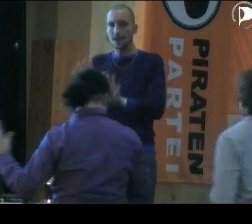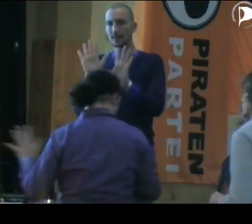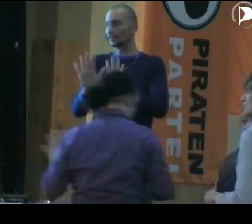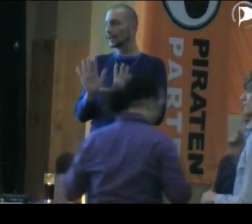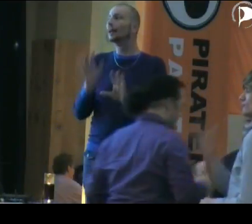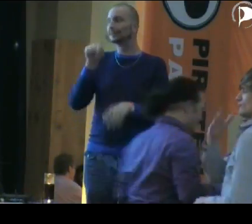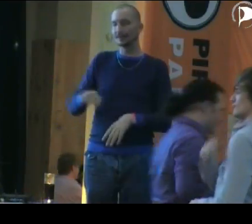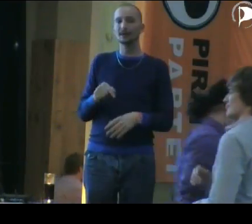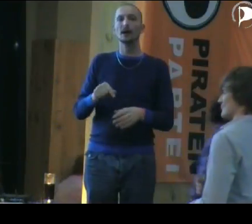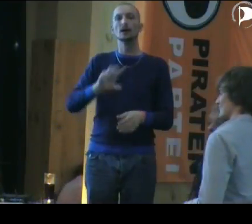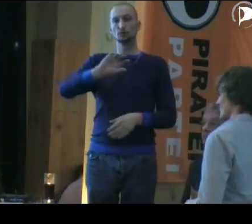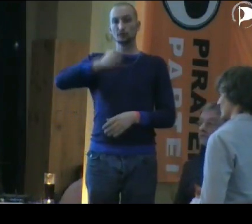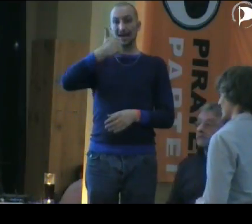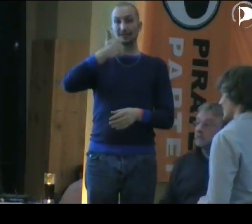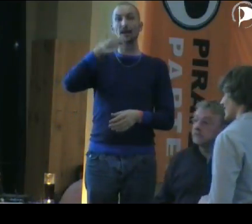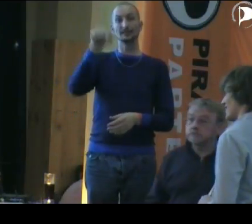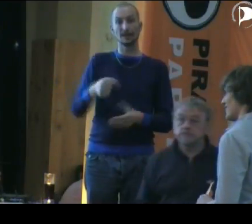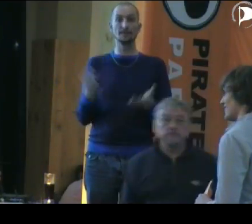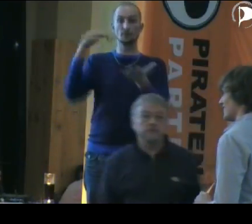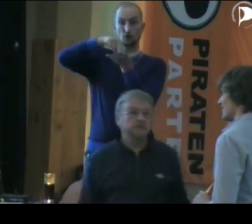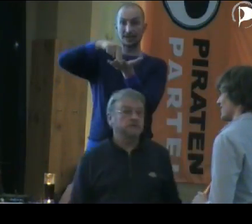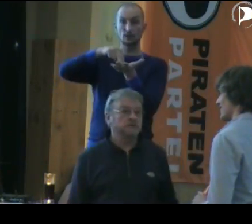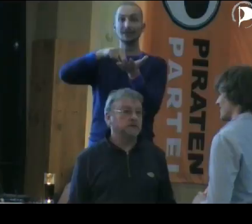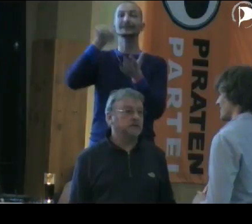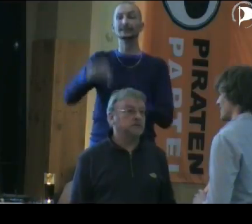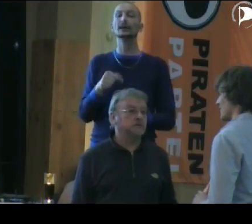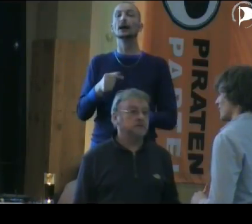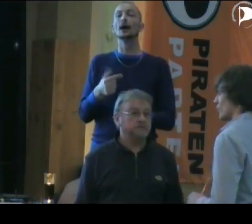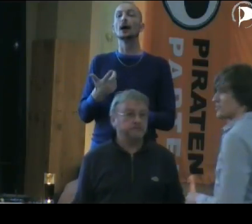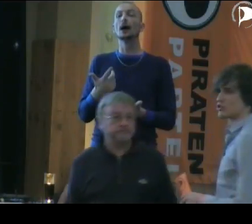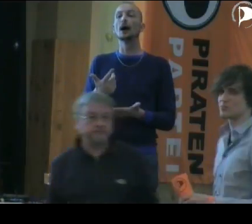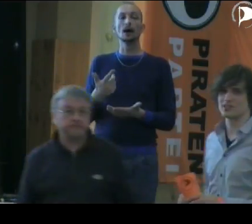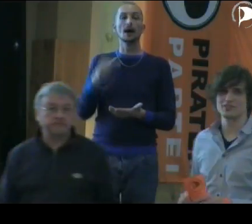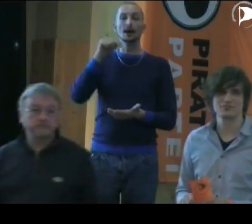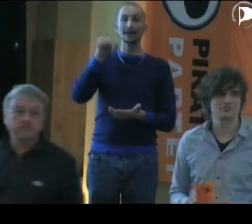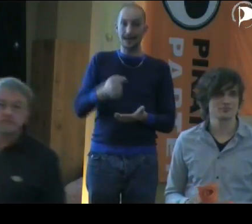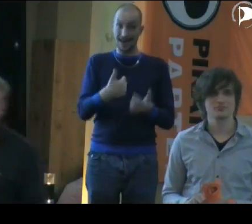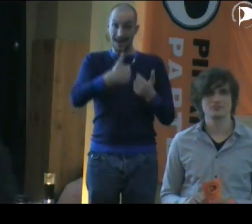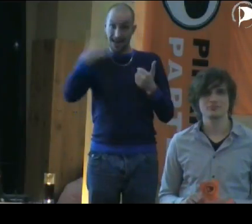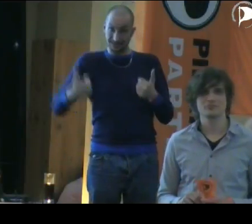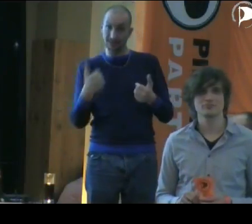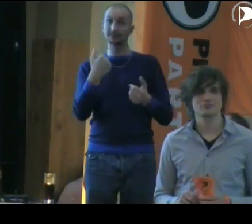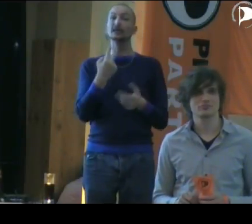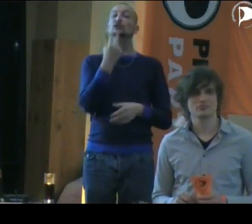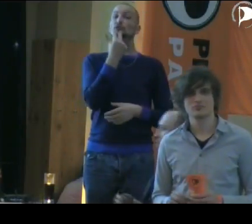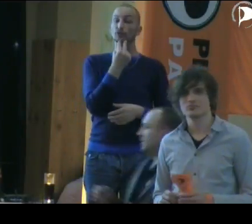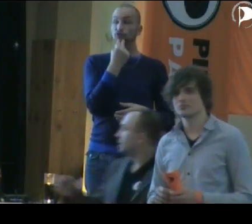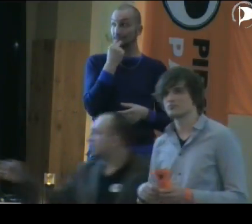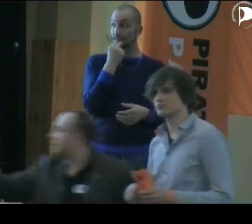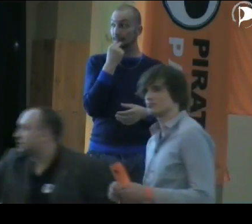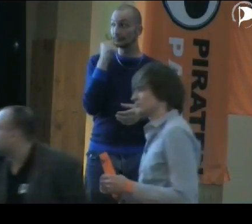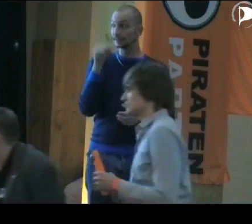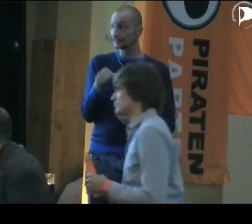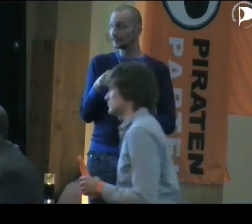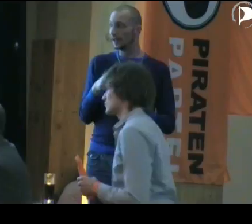nach mehr als 20 jahren der nation vorstellungen was sie eigentlich